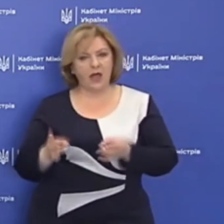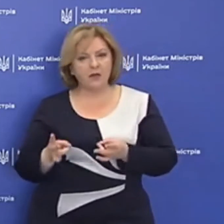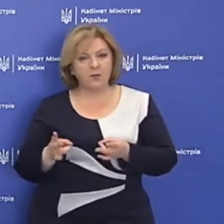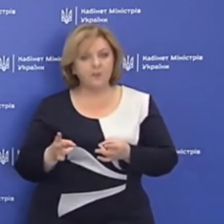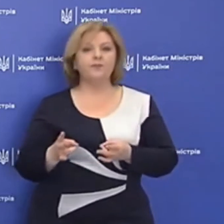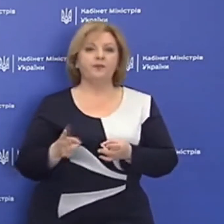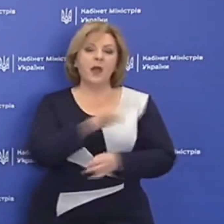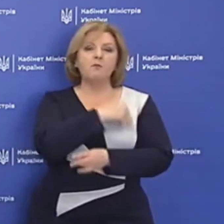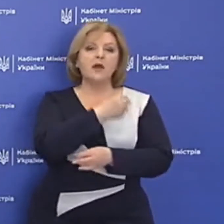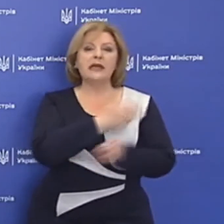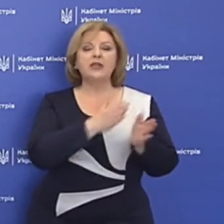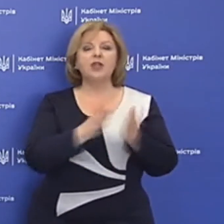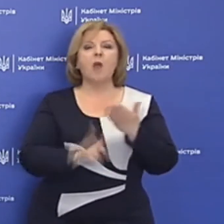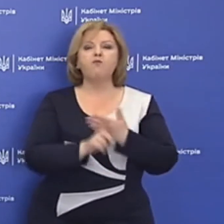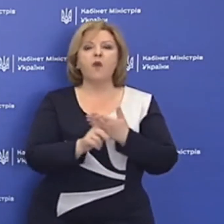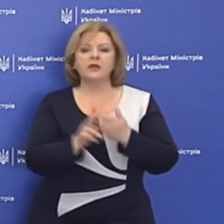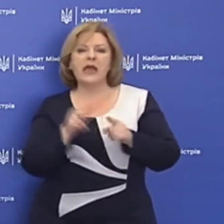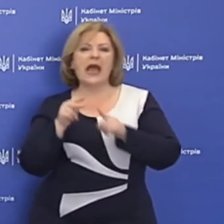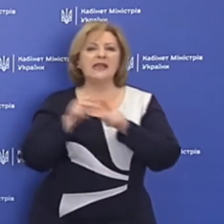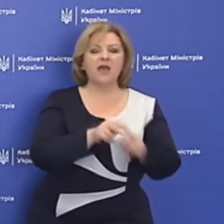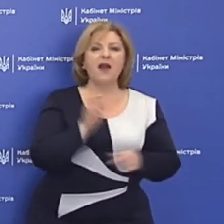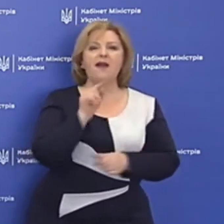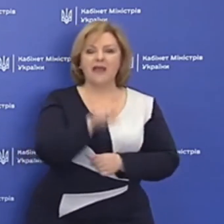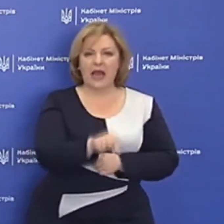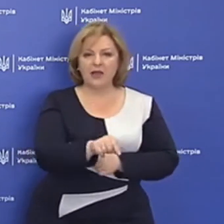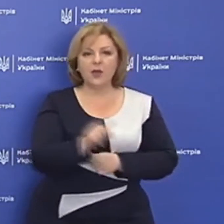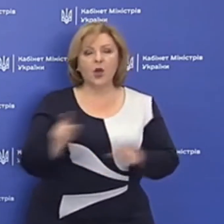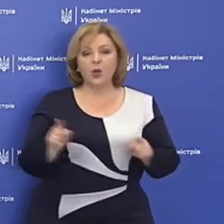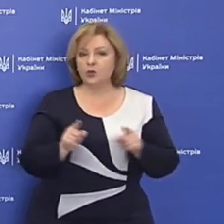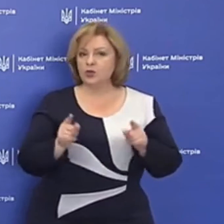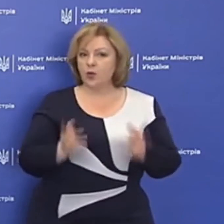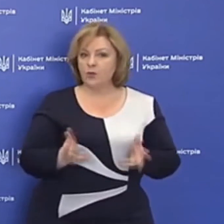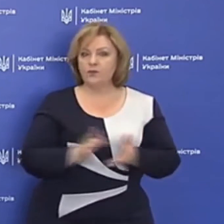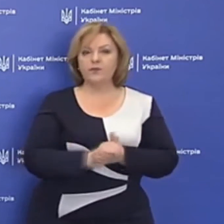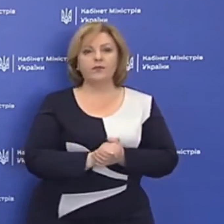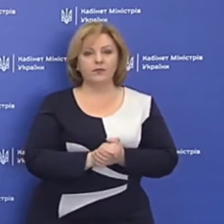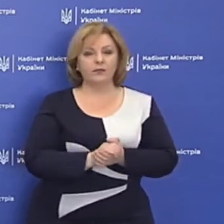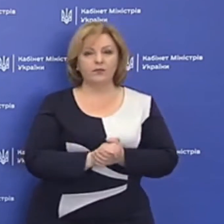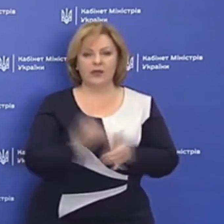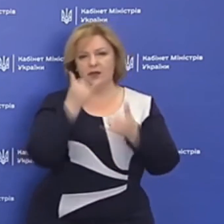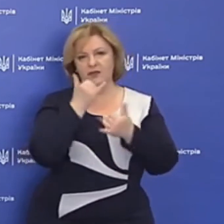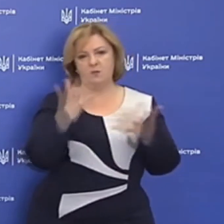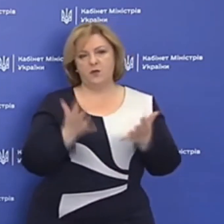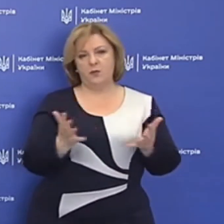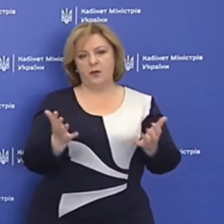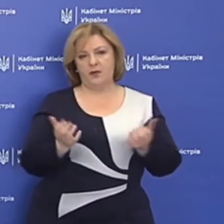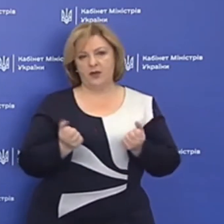вона починає таке навантаження на неї, що вона просто не в змозі